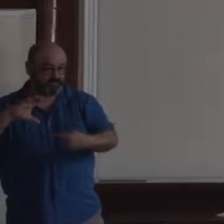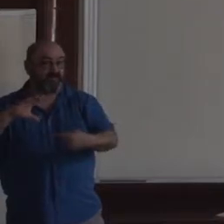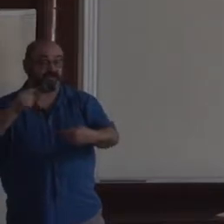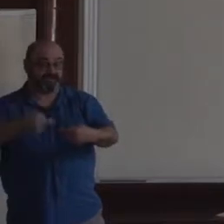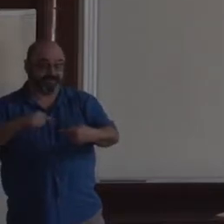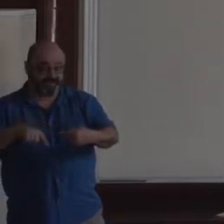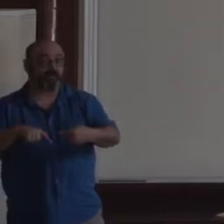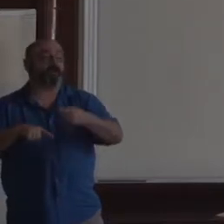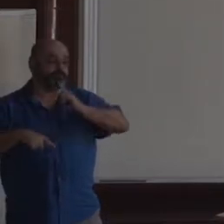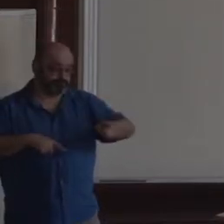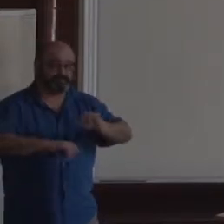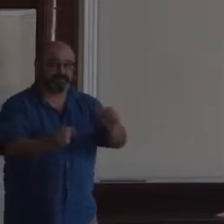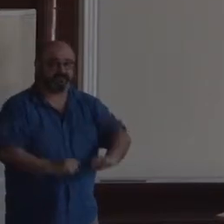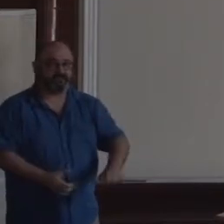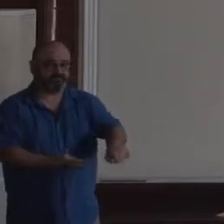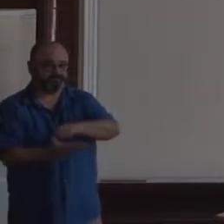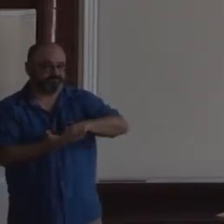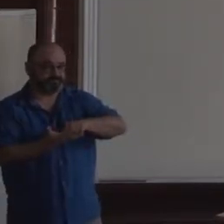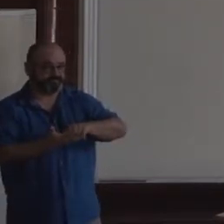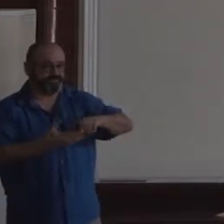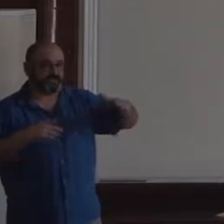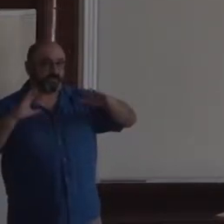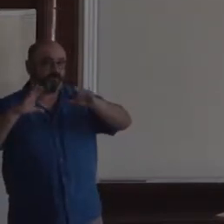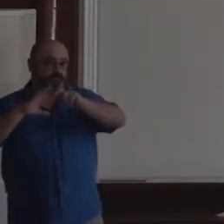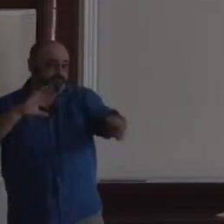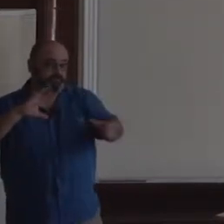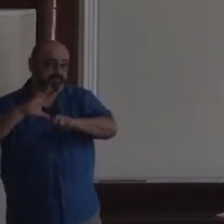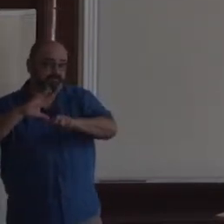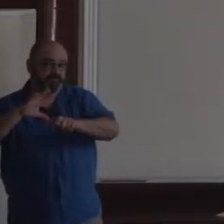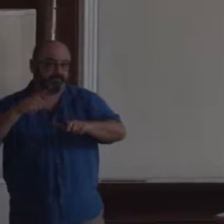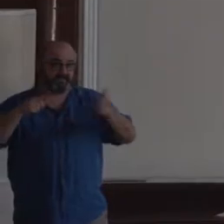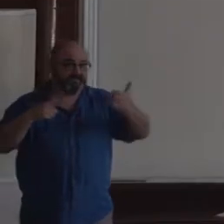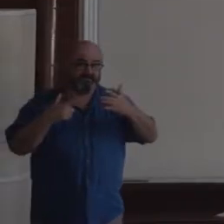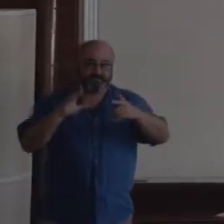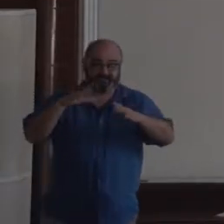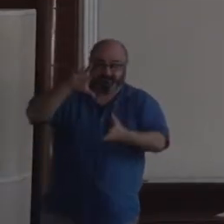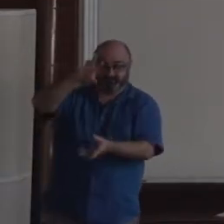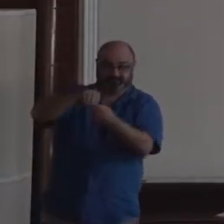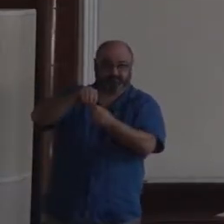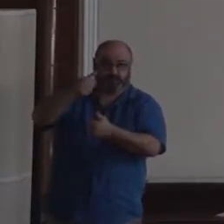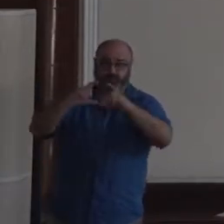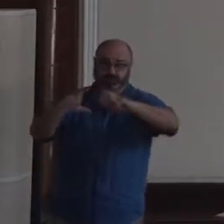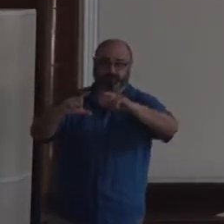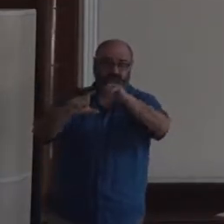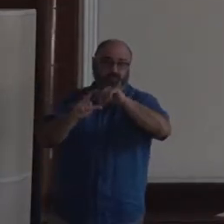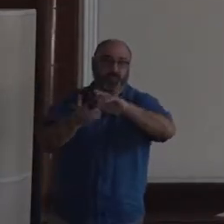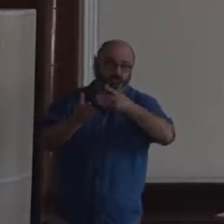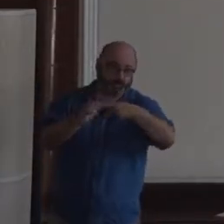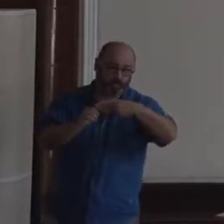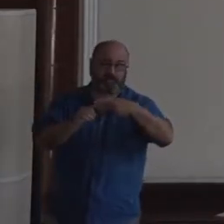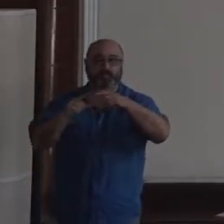et la partie nettoyage est exécutée. Donc ça fait une petite combinaison comme ça, mise en place, nettoyage, deux en un.